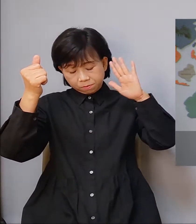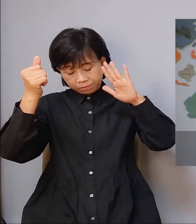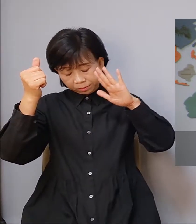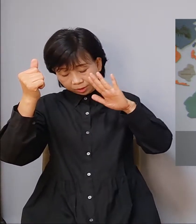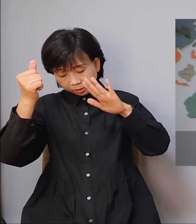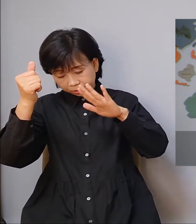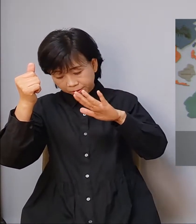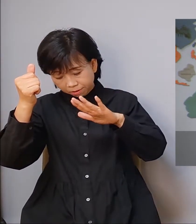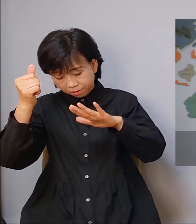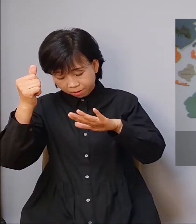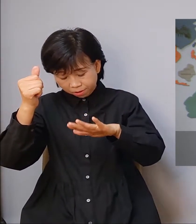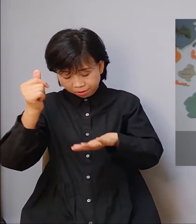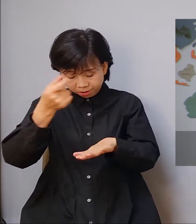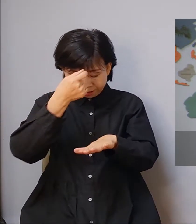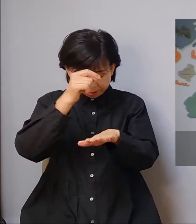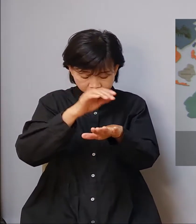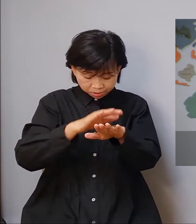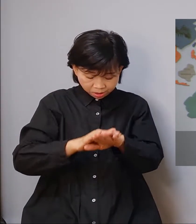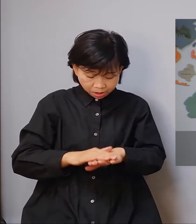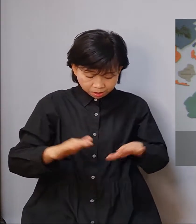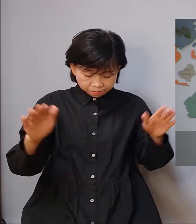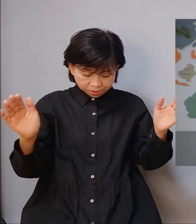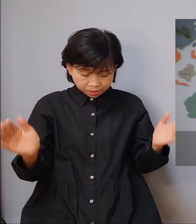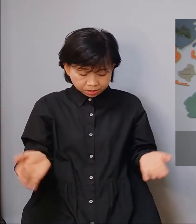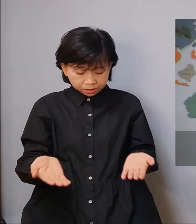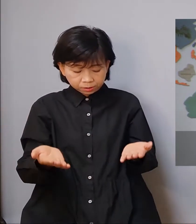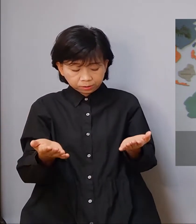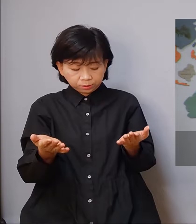어깨와 엎드려